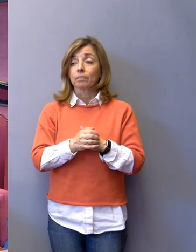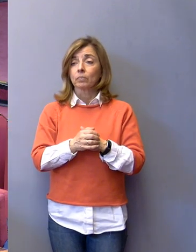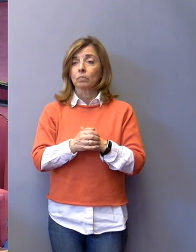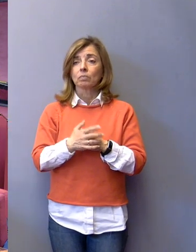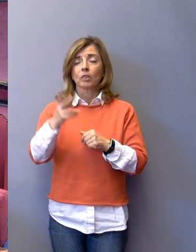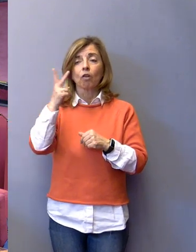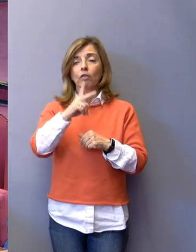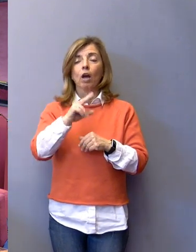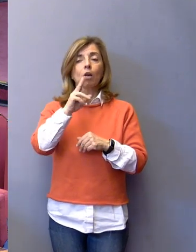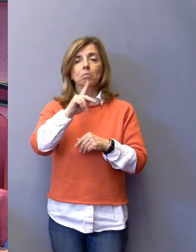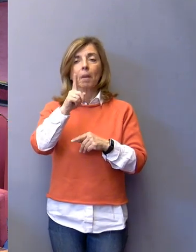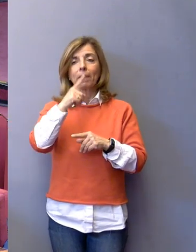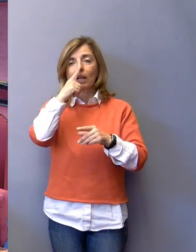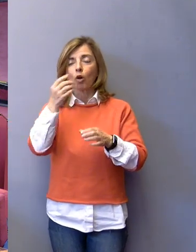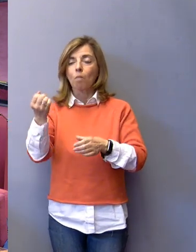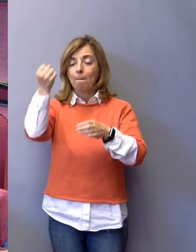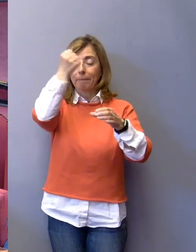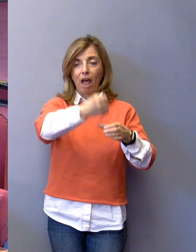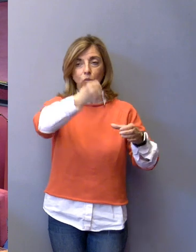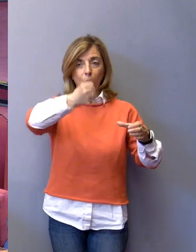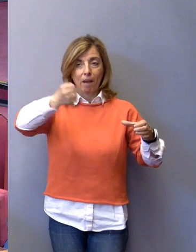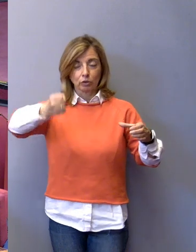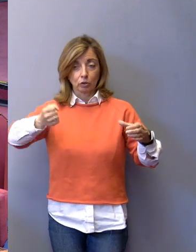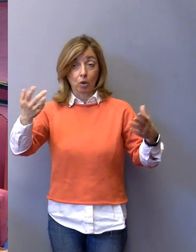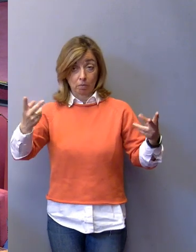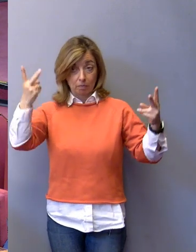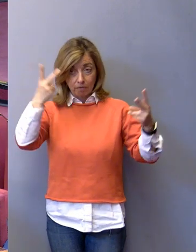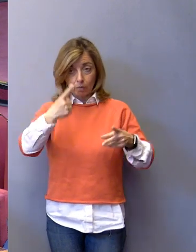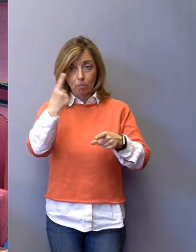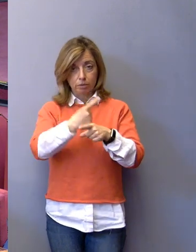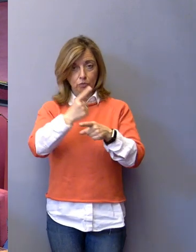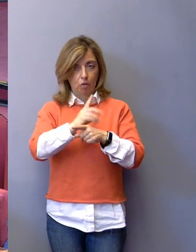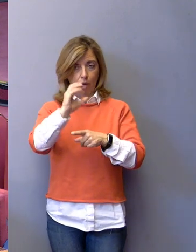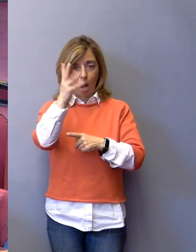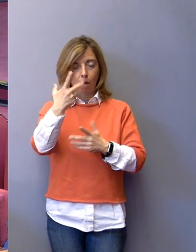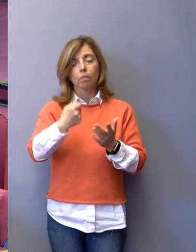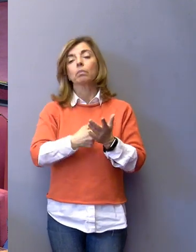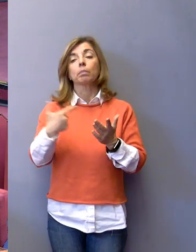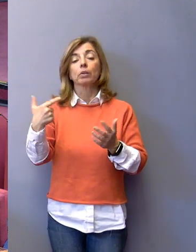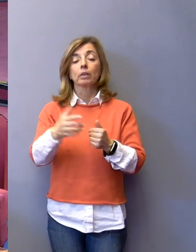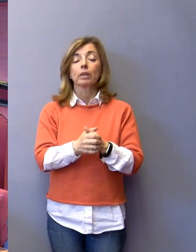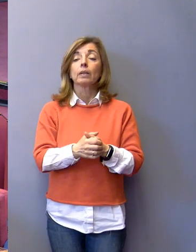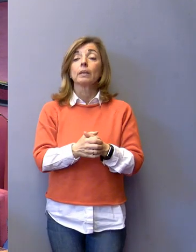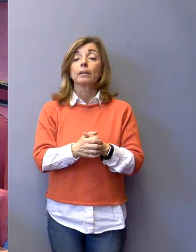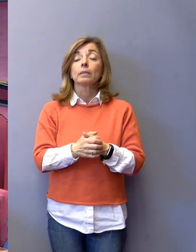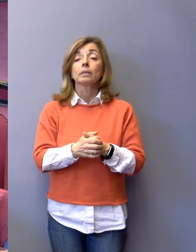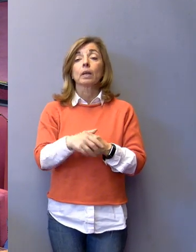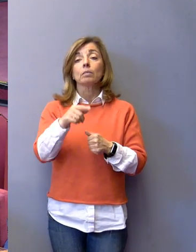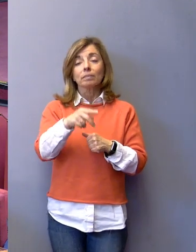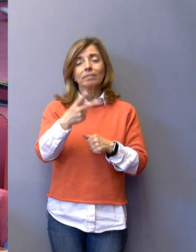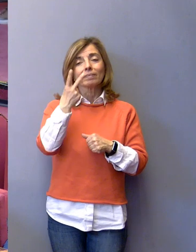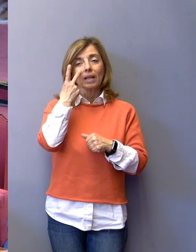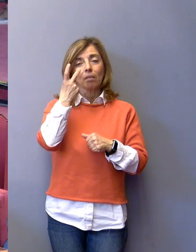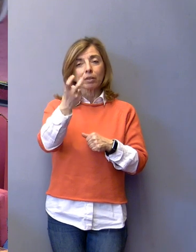piantumazioni Eppure la possibilità di alberi è importantissima preso atto che da questa previsione Evidentemente